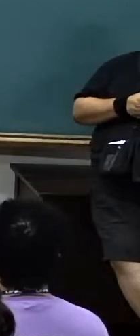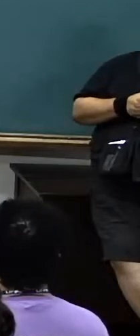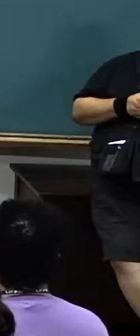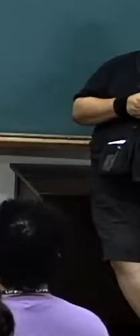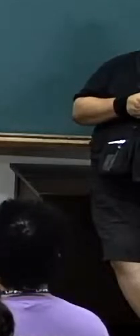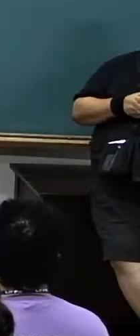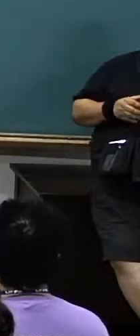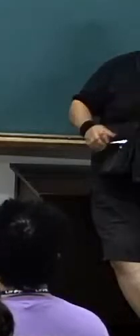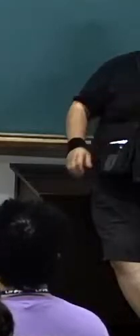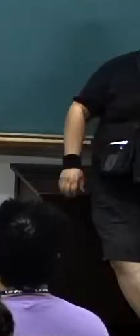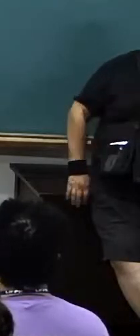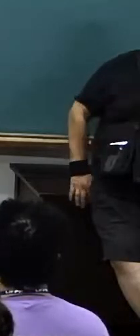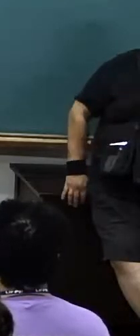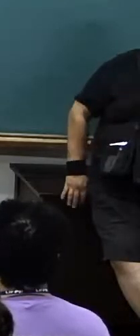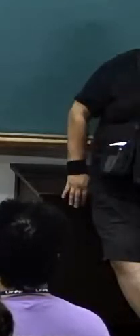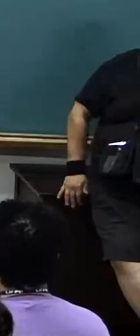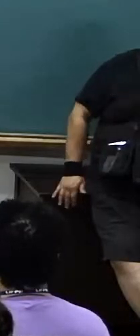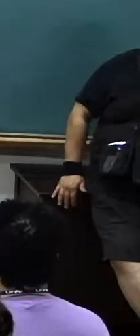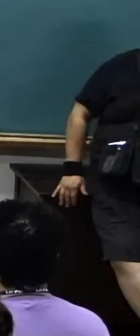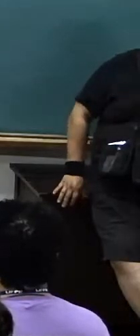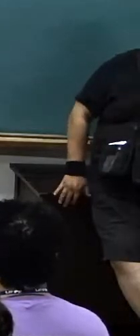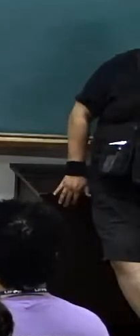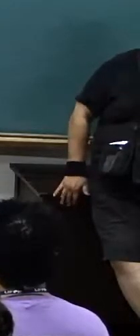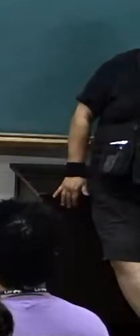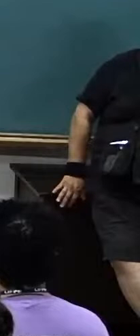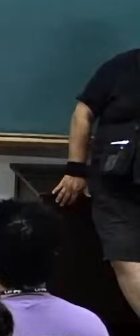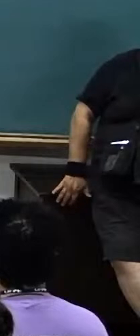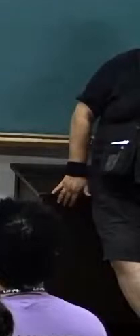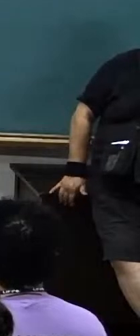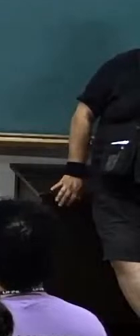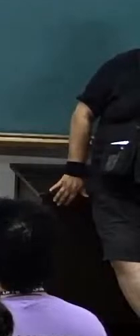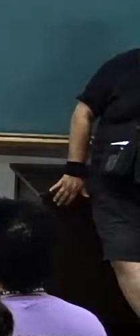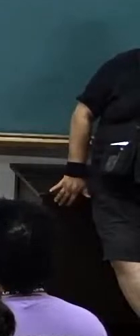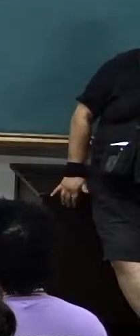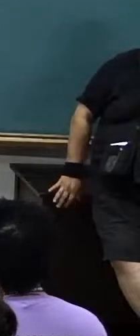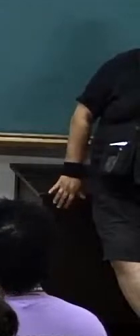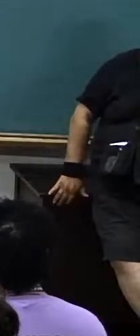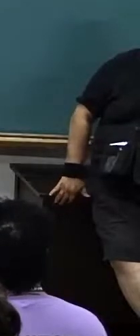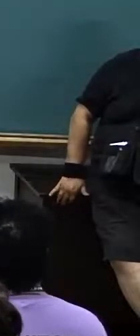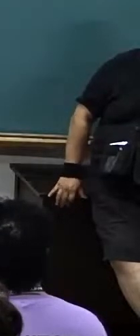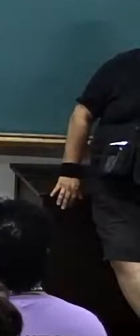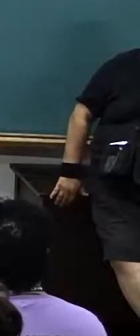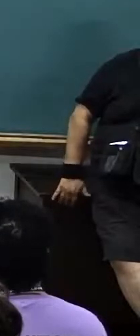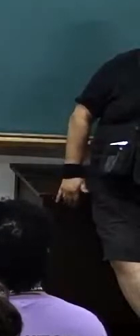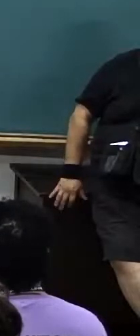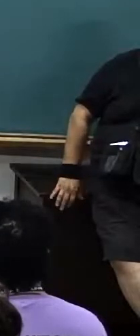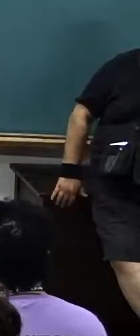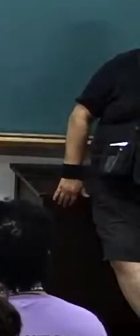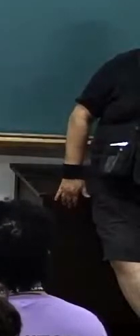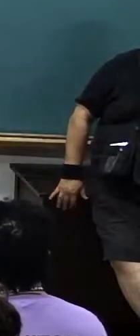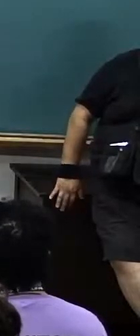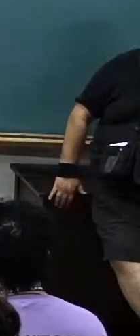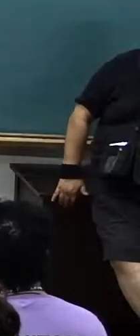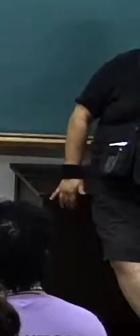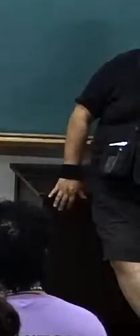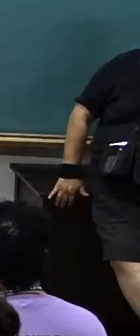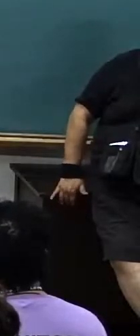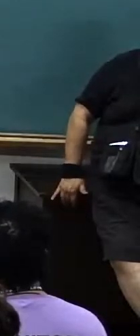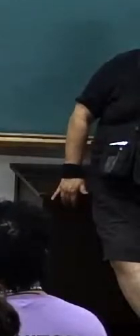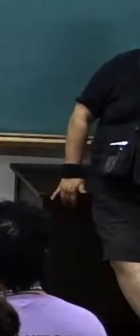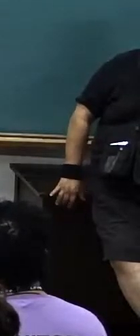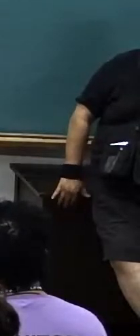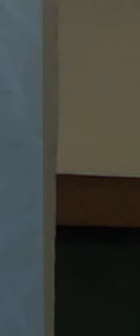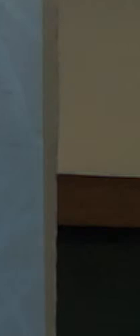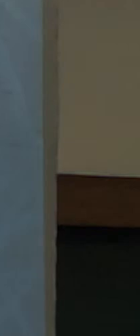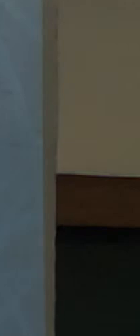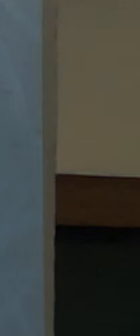fala especialmente nesse artigo de 2000 do Fujimura, um artigo que saiu na Fonética. O modelo CD e